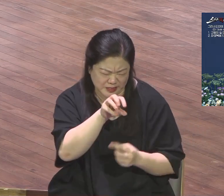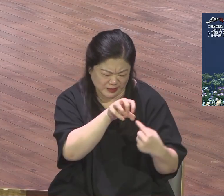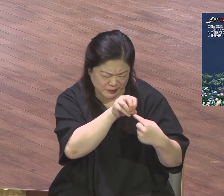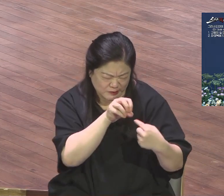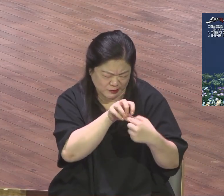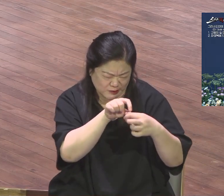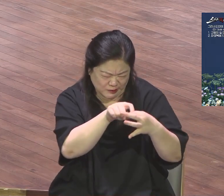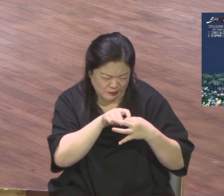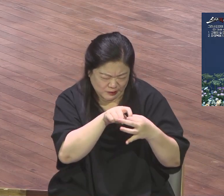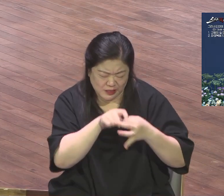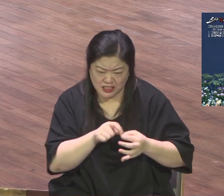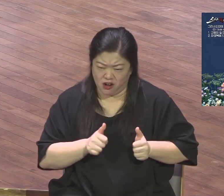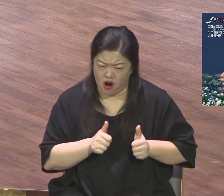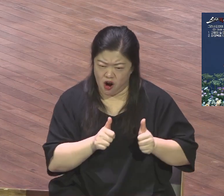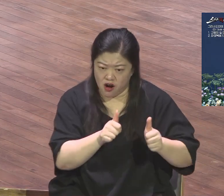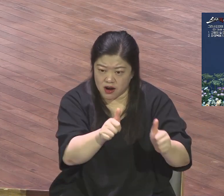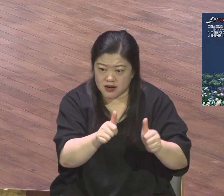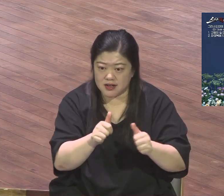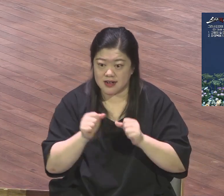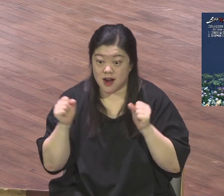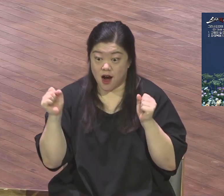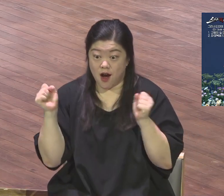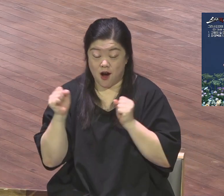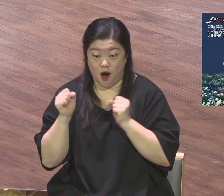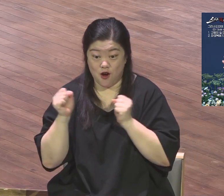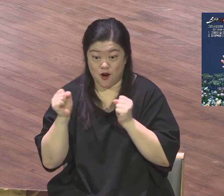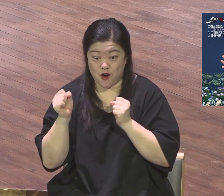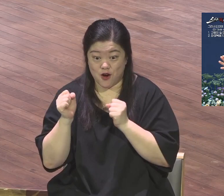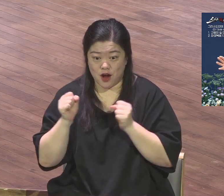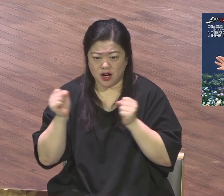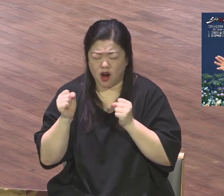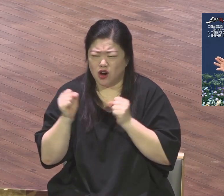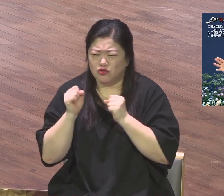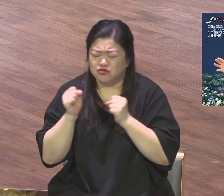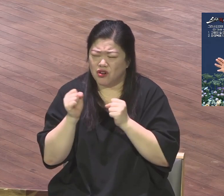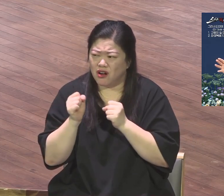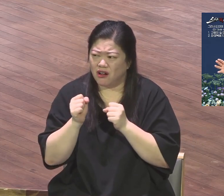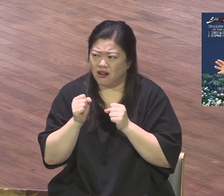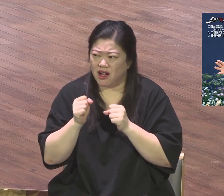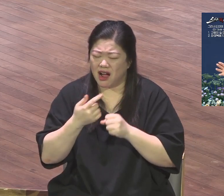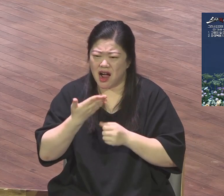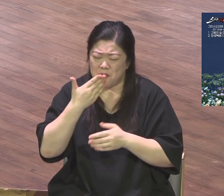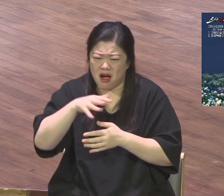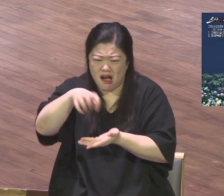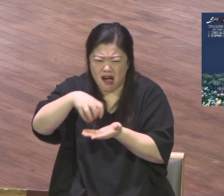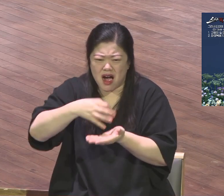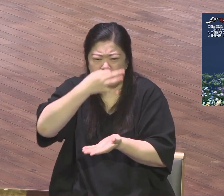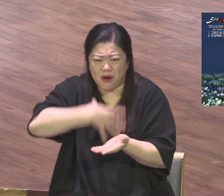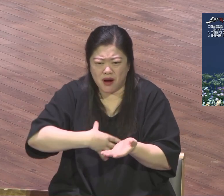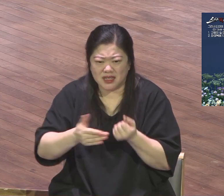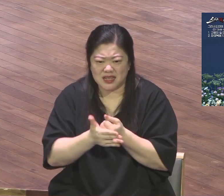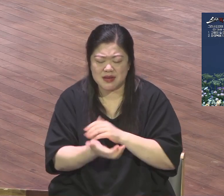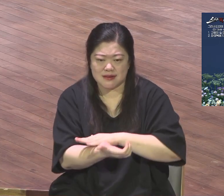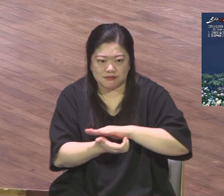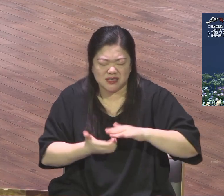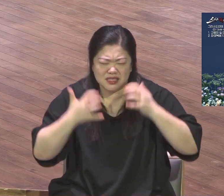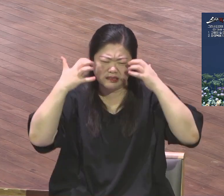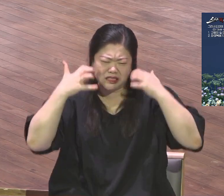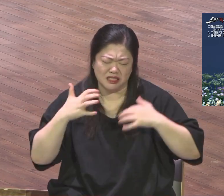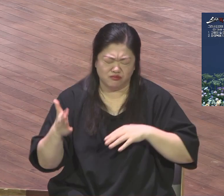했습니다. 겨울에 먹을 것을 다 장만해서 겨울에 춥지만은 편안하게 살 수가